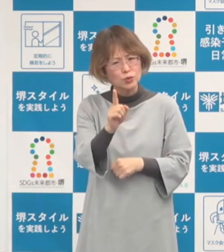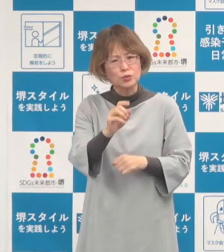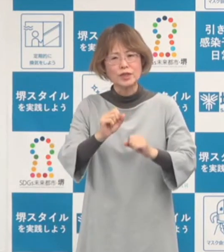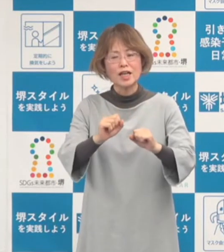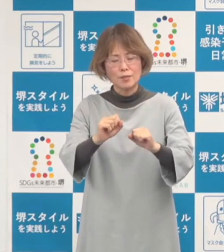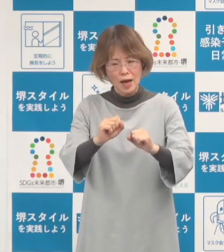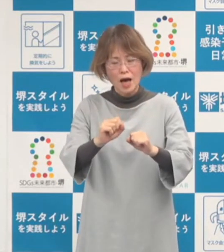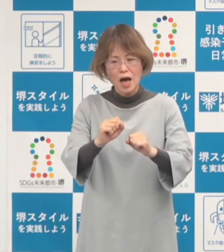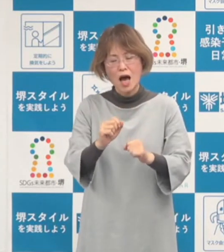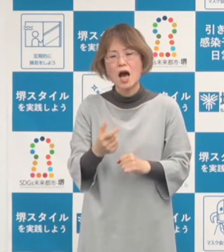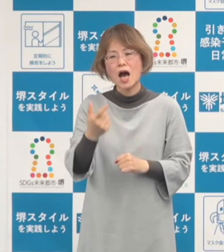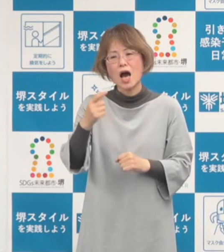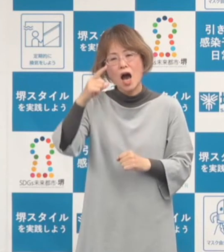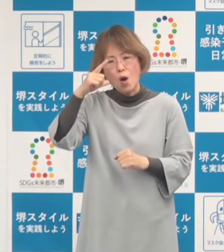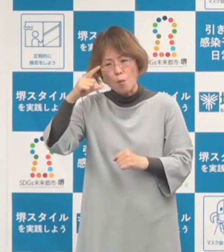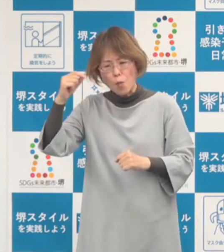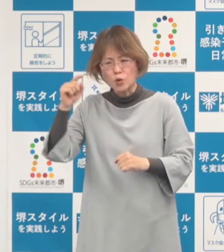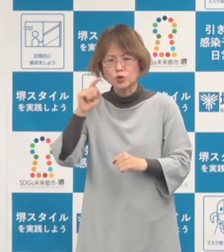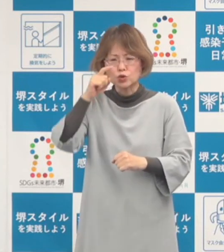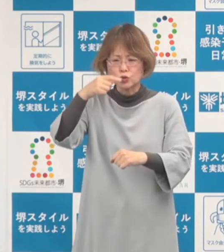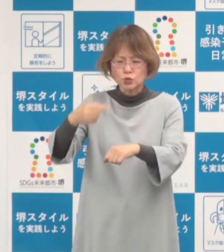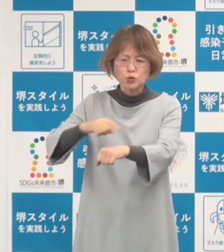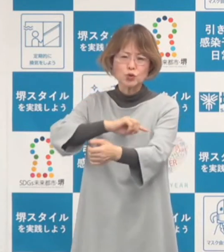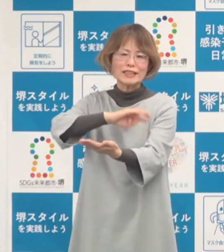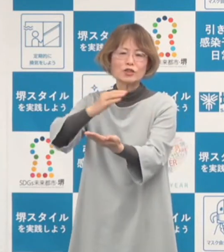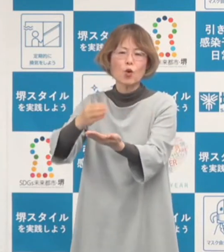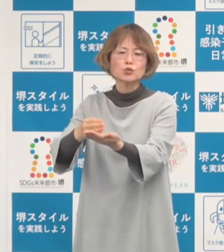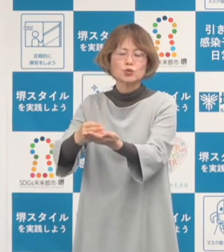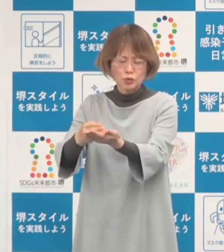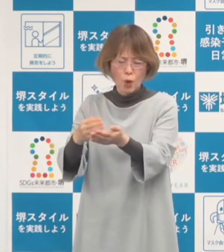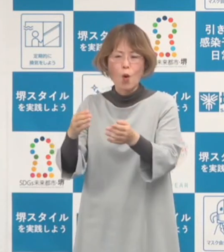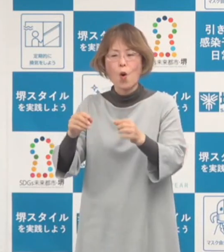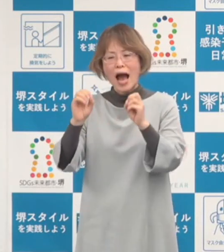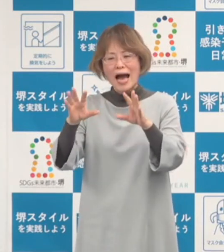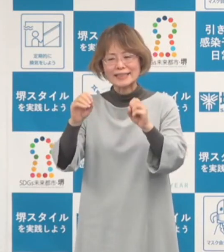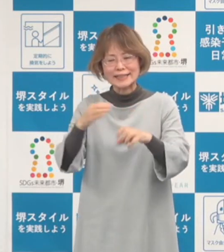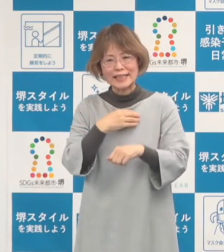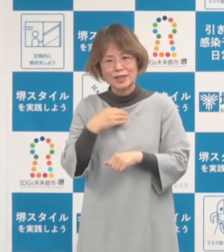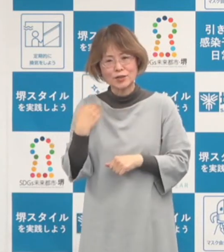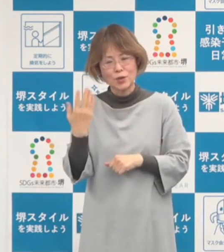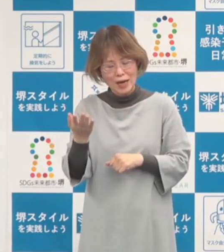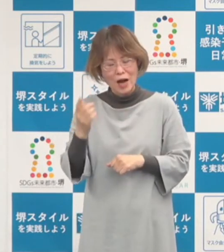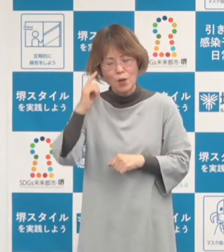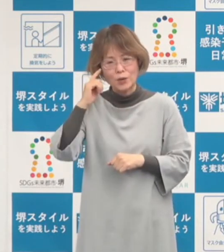ちろん日本の古墳文化を発信できることにつながるかを検討したいと考えています。